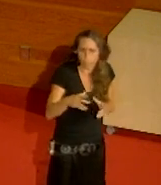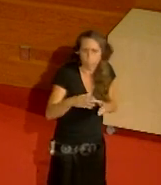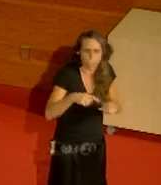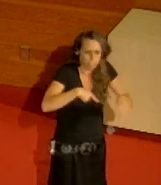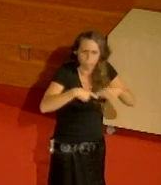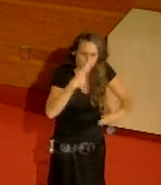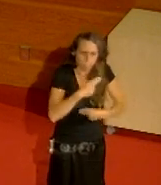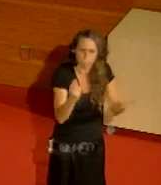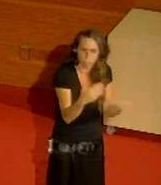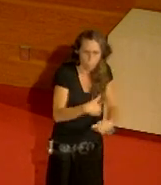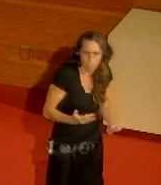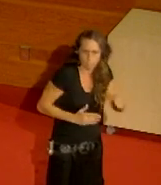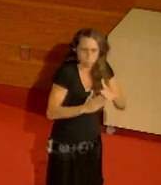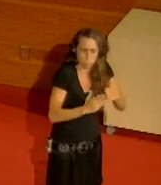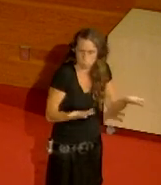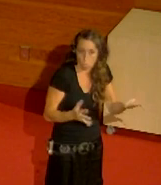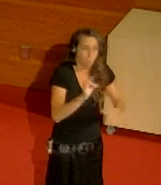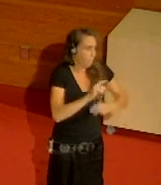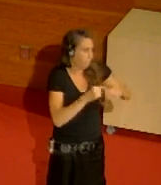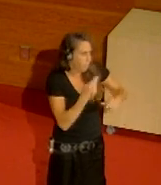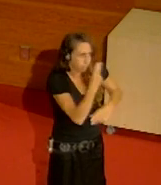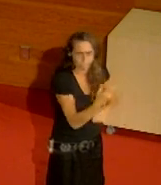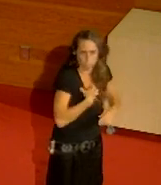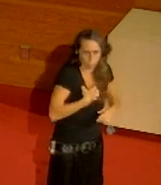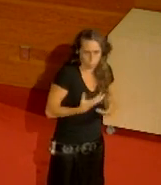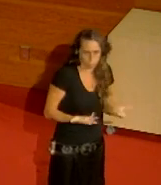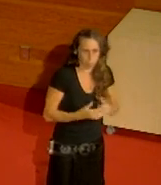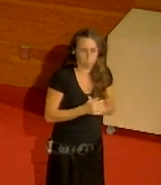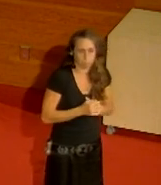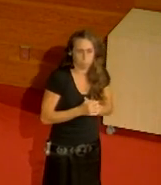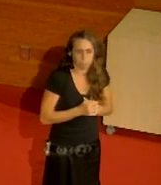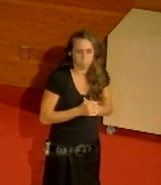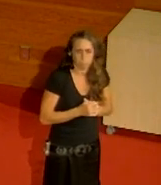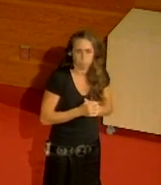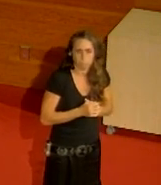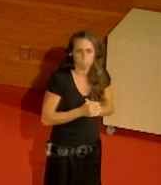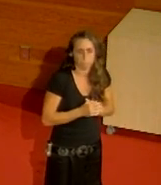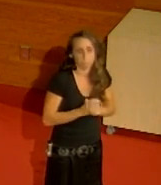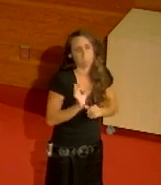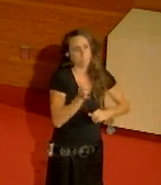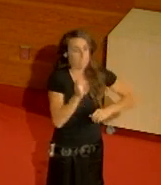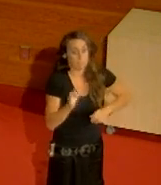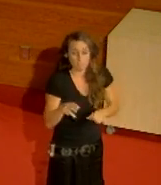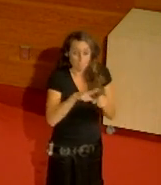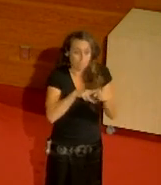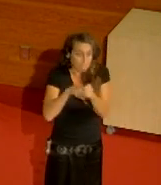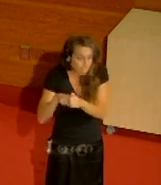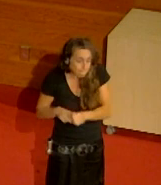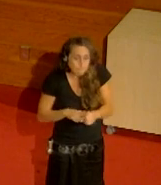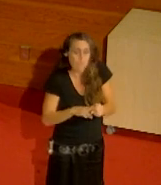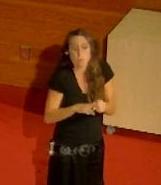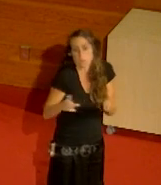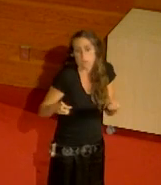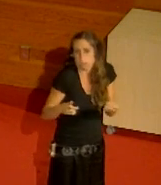a otra ciudad a visitar a su familia por supuesto nos va a resultar ortodoxos en Sabbath no se puede entrar sino